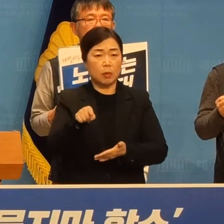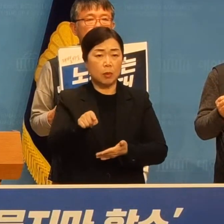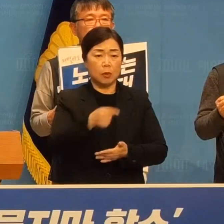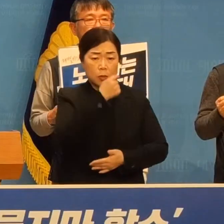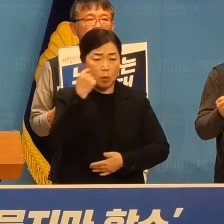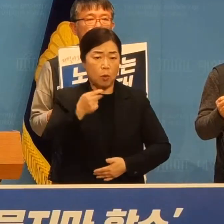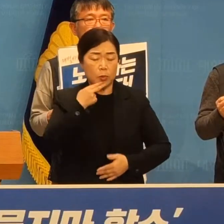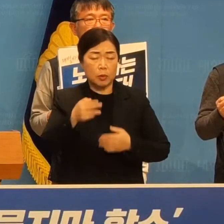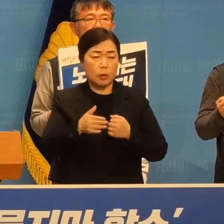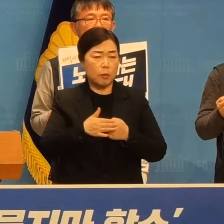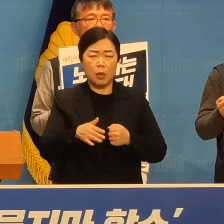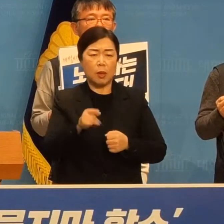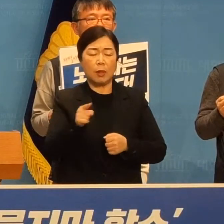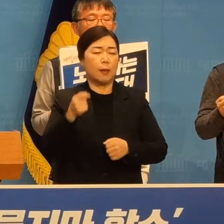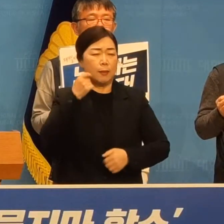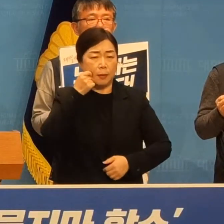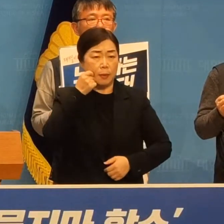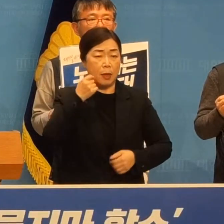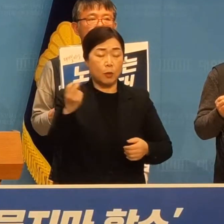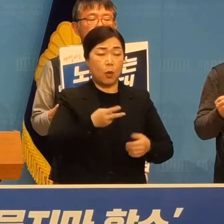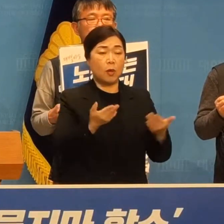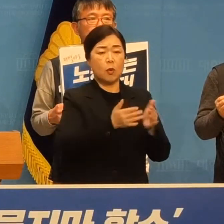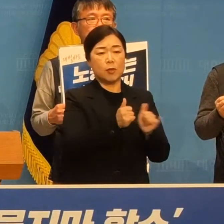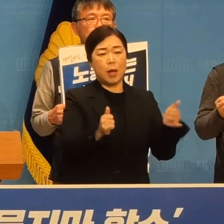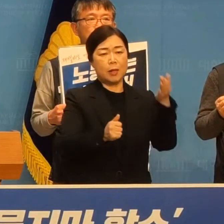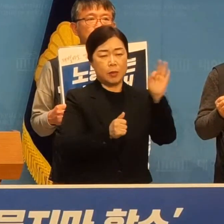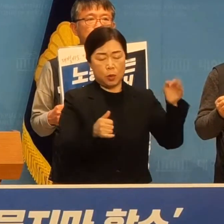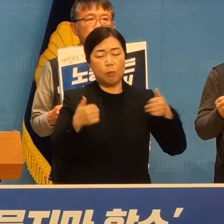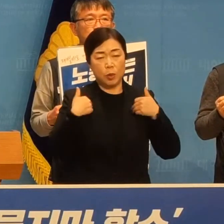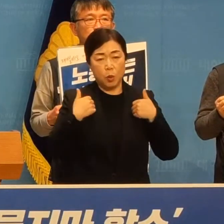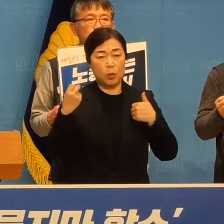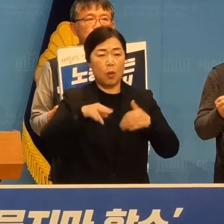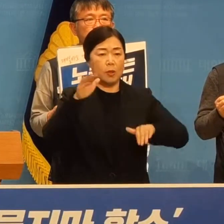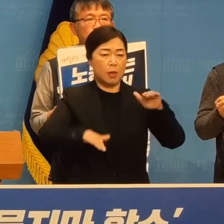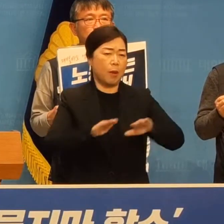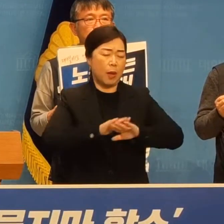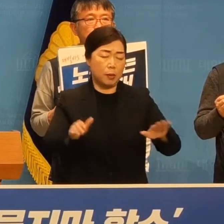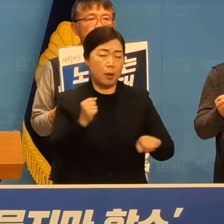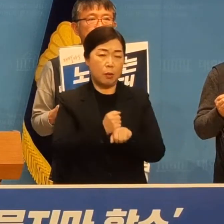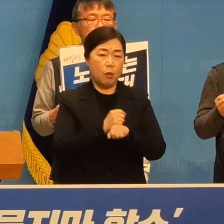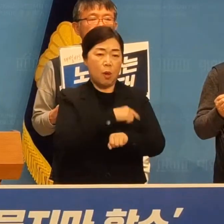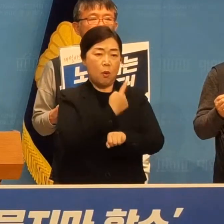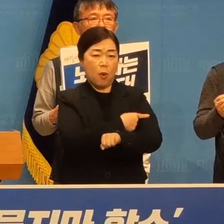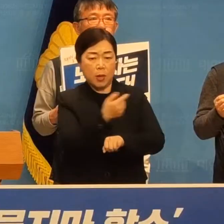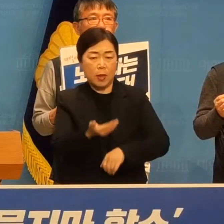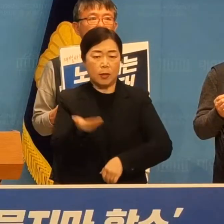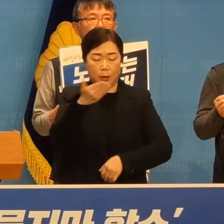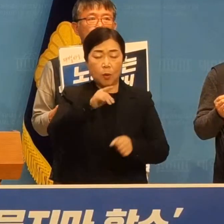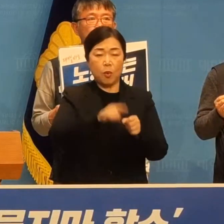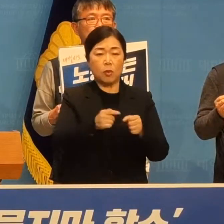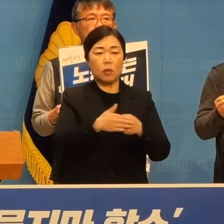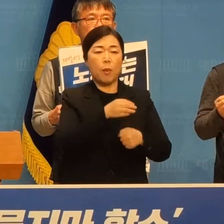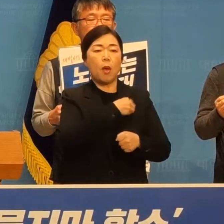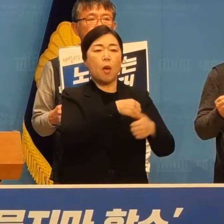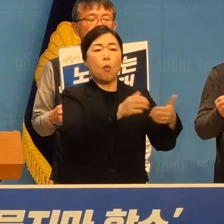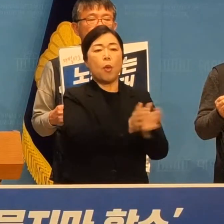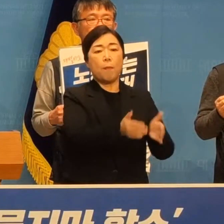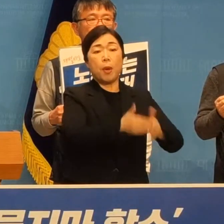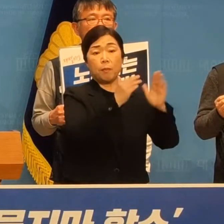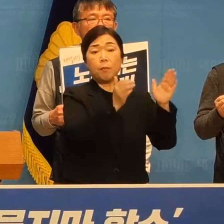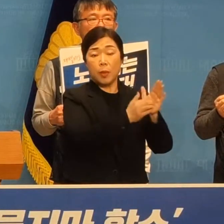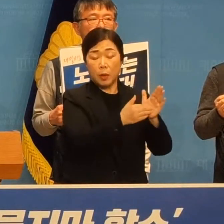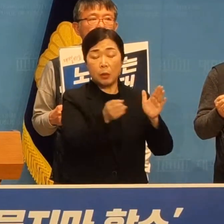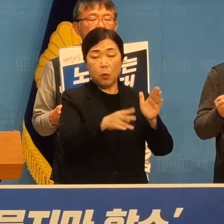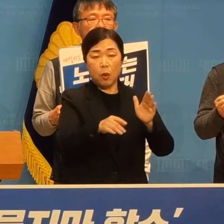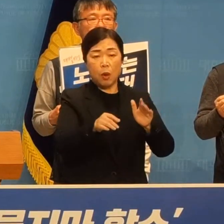노동자들이 근로자로서의 지위를 인정받고 차별을 개선하는 등 권리를 향상시킬 목적으로 설립되었으며 김선영 지회장의